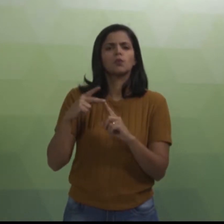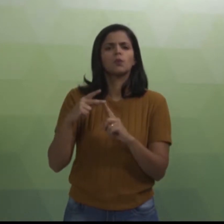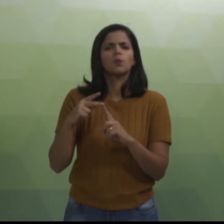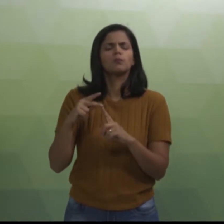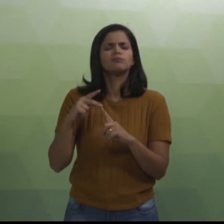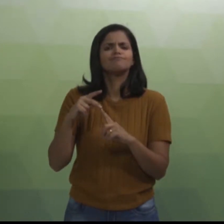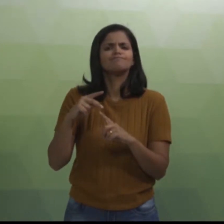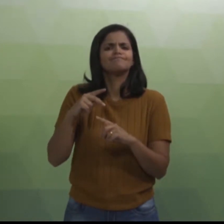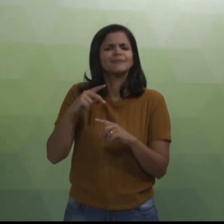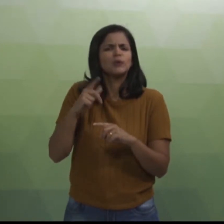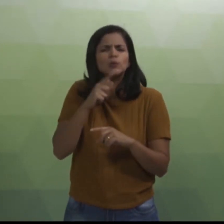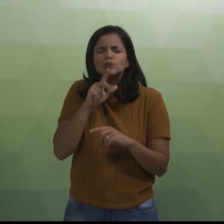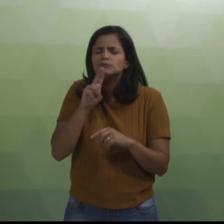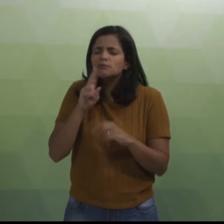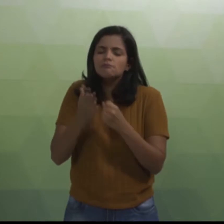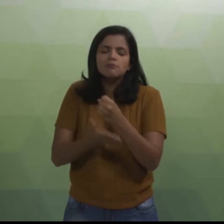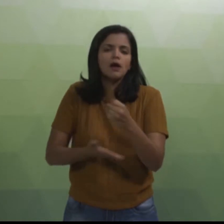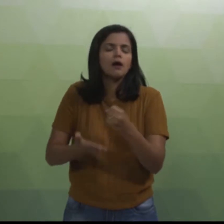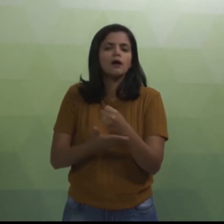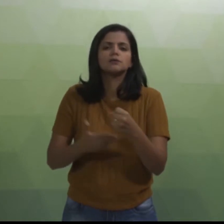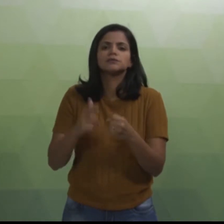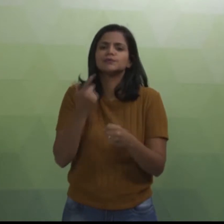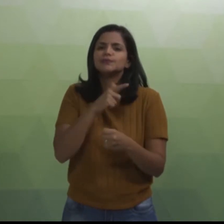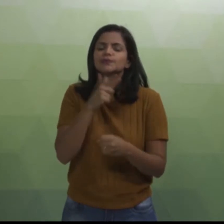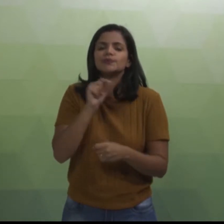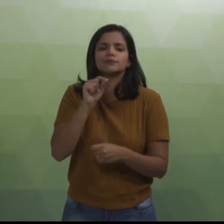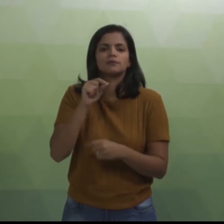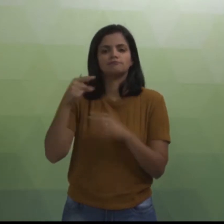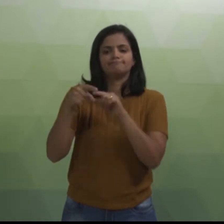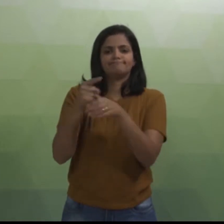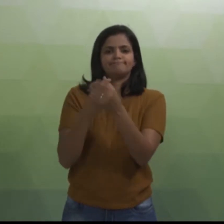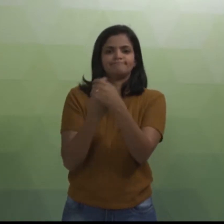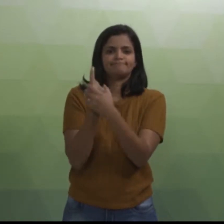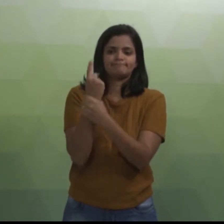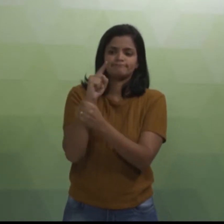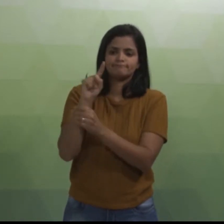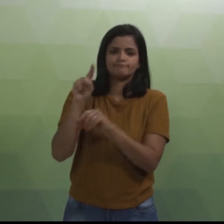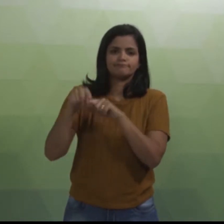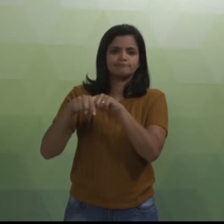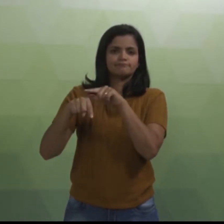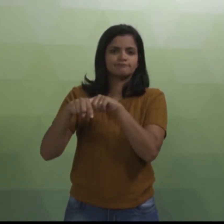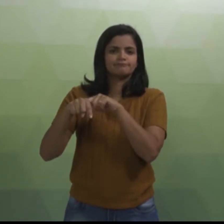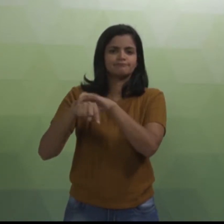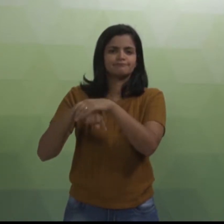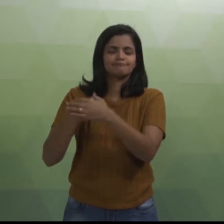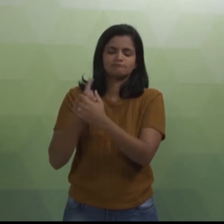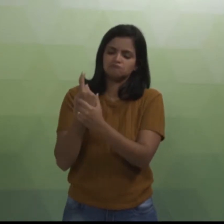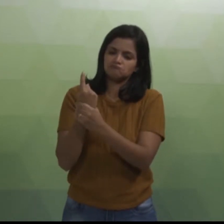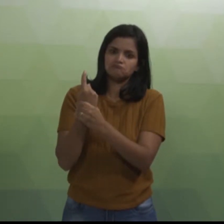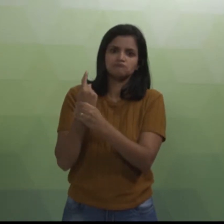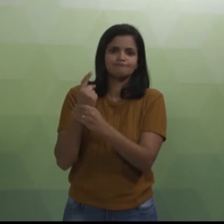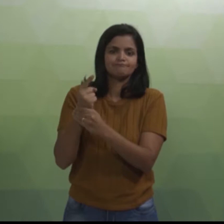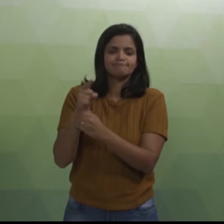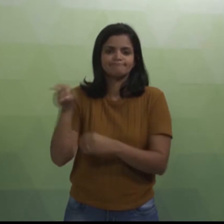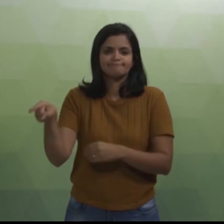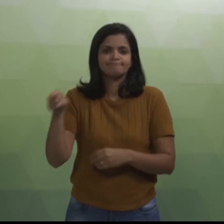Segundo, o sistema pronominal. Isso é básico, porque utiliza-se a apontação